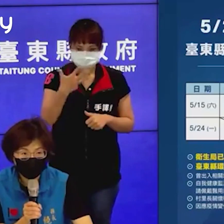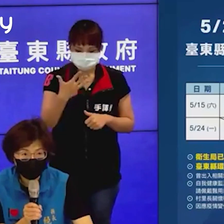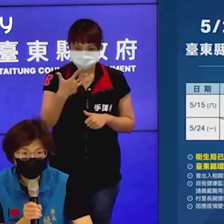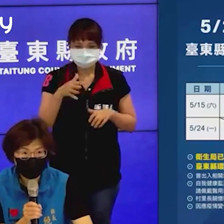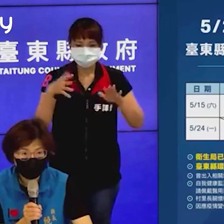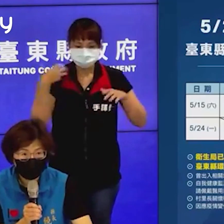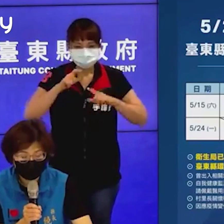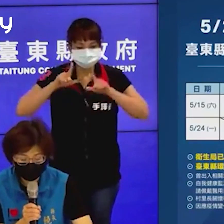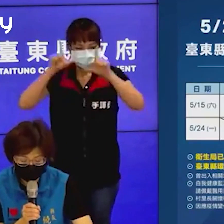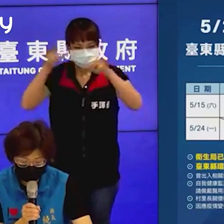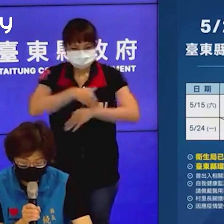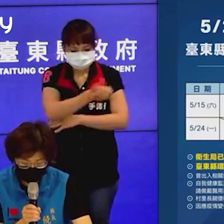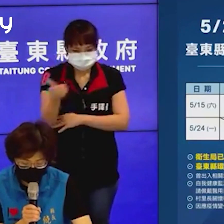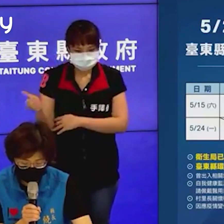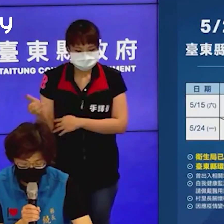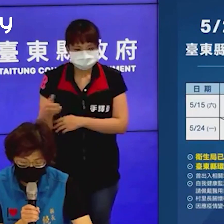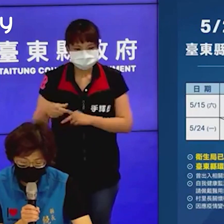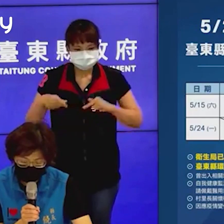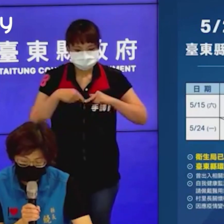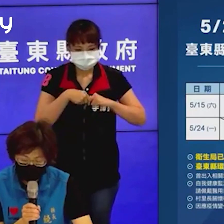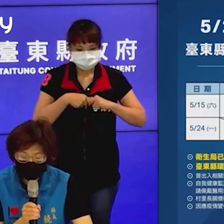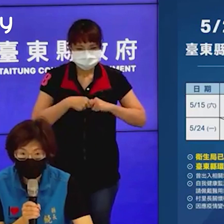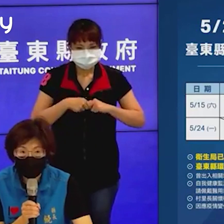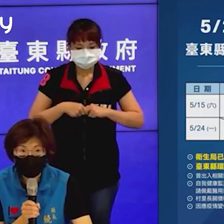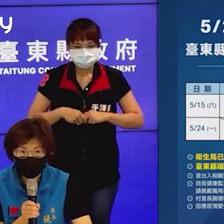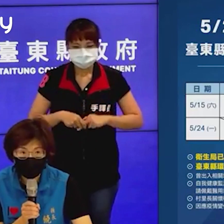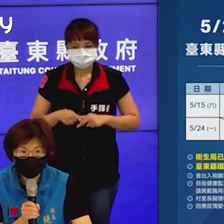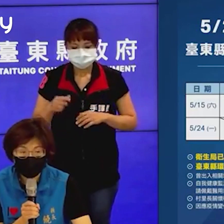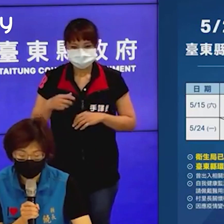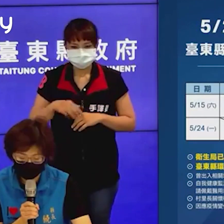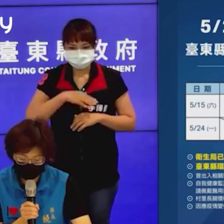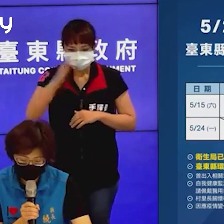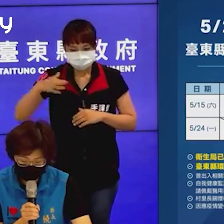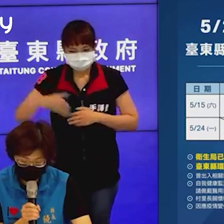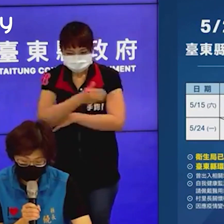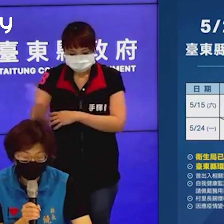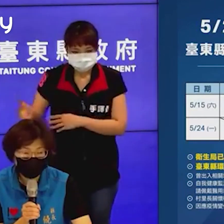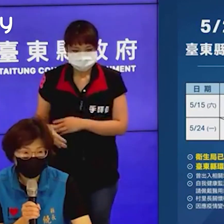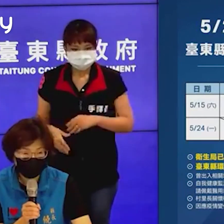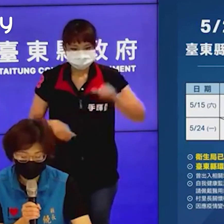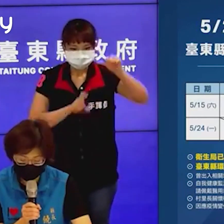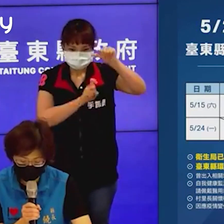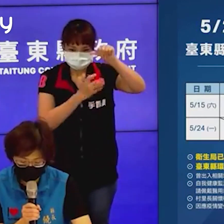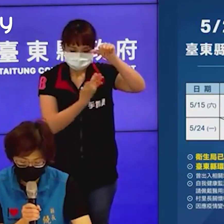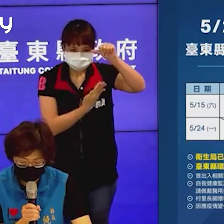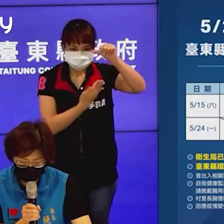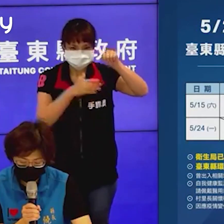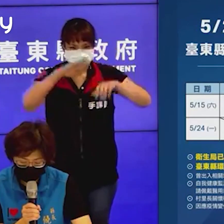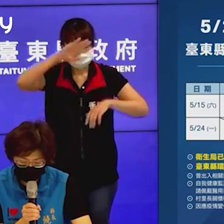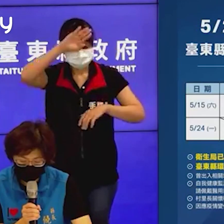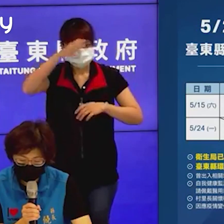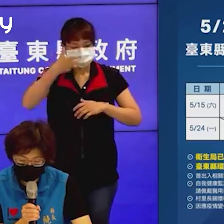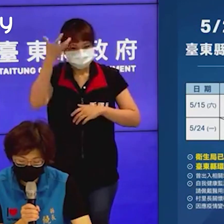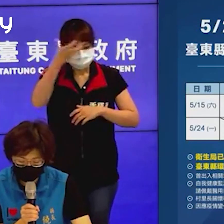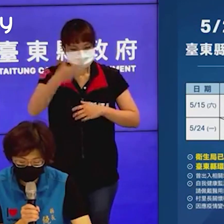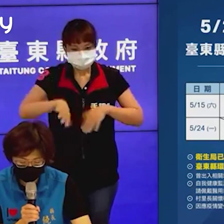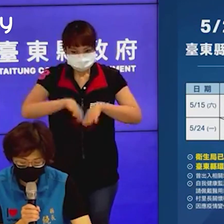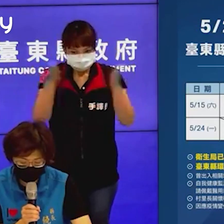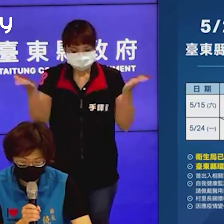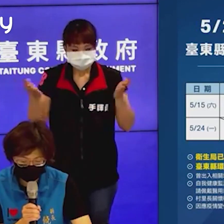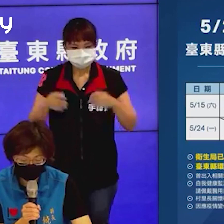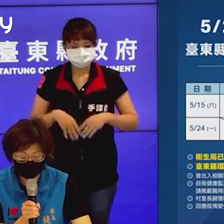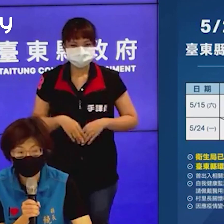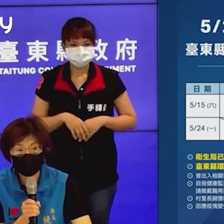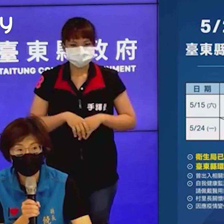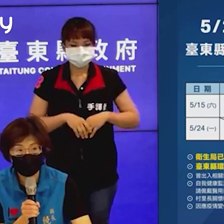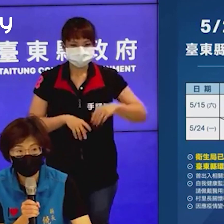台东县金峰乡男性，5月19号开始出现症状，23号的晚